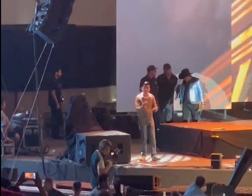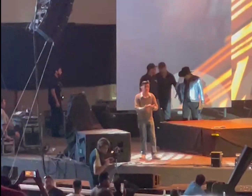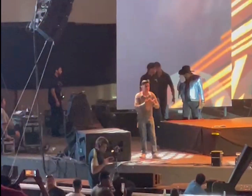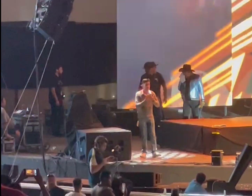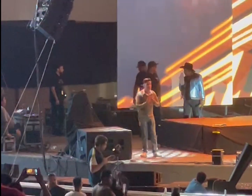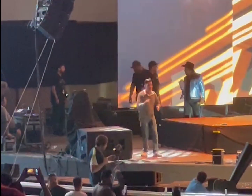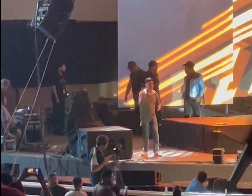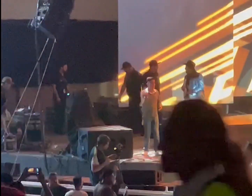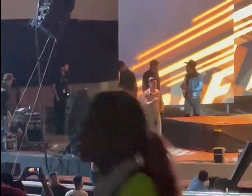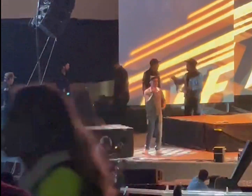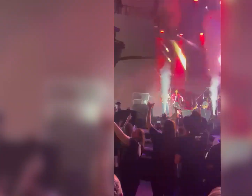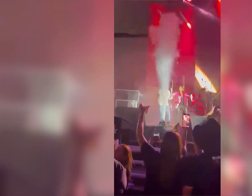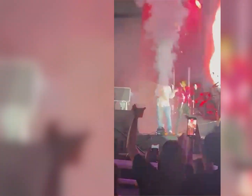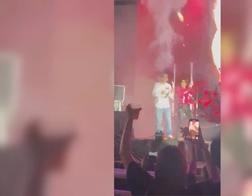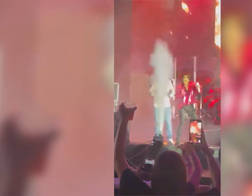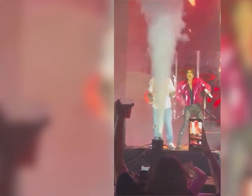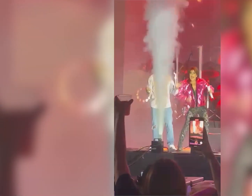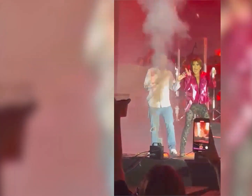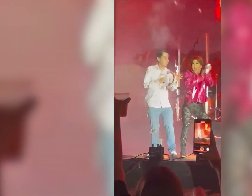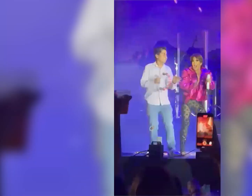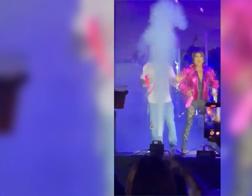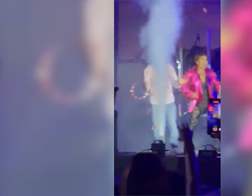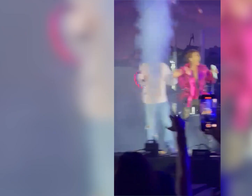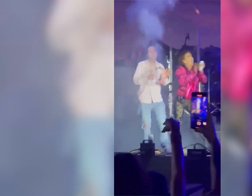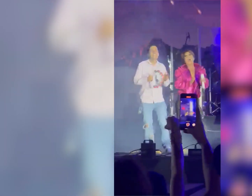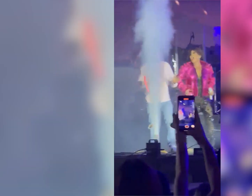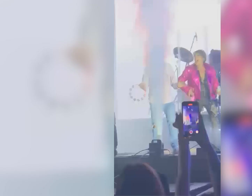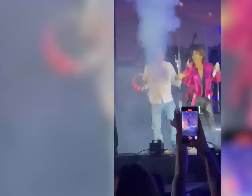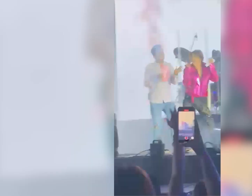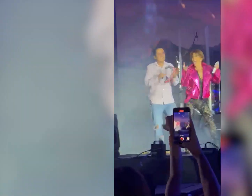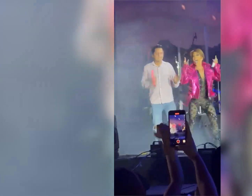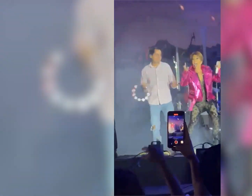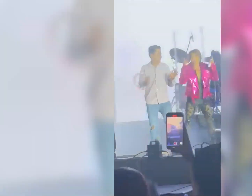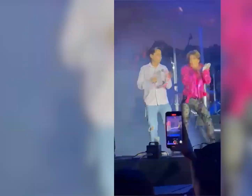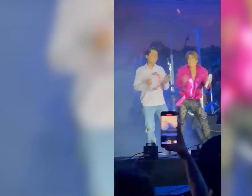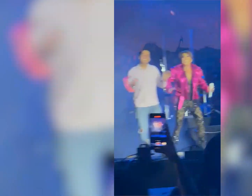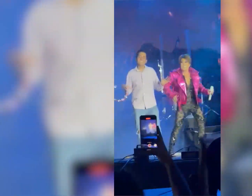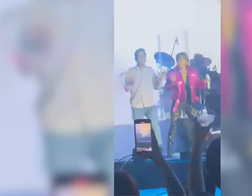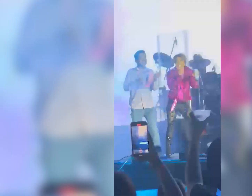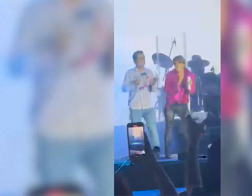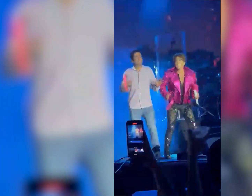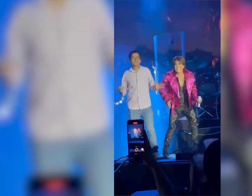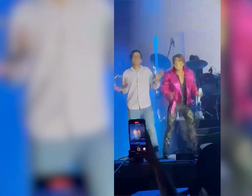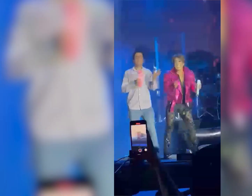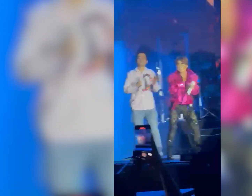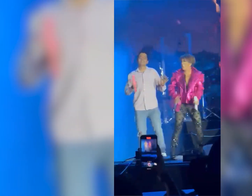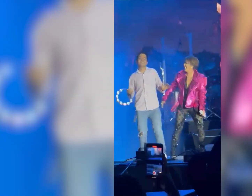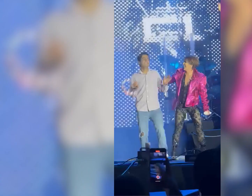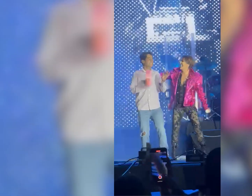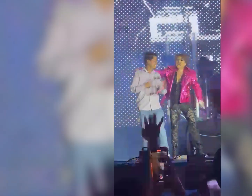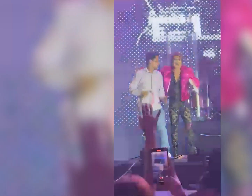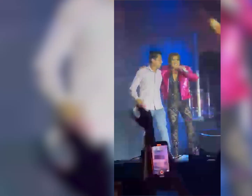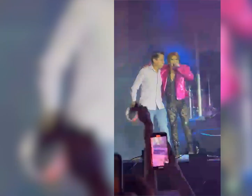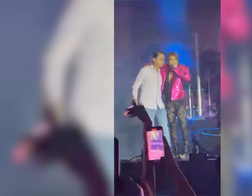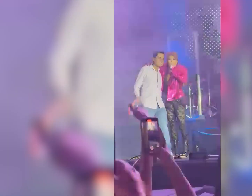ocasión le dan su lugar a quien o quienes interpretan lengua de señas, ya que otras ocasiones los colocaban escondidos para que la gente no los